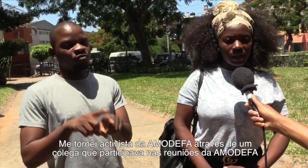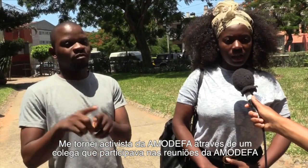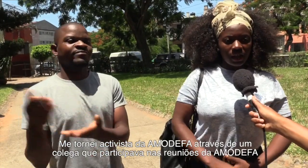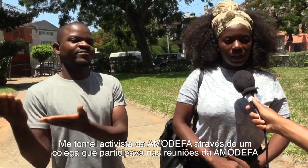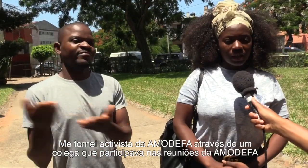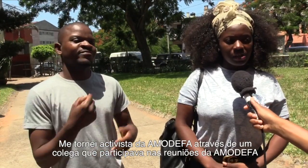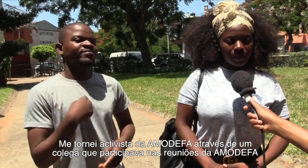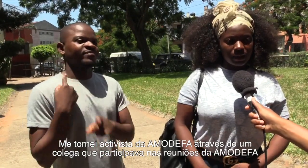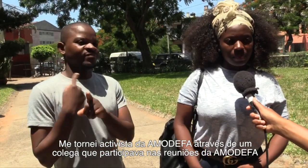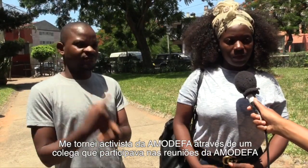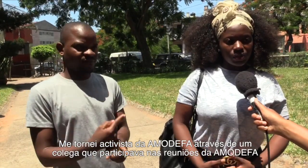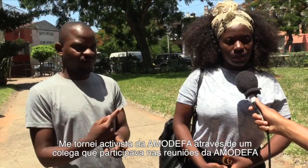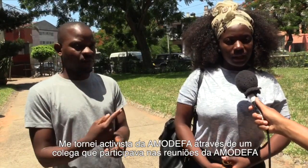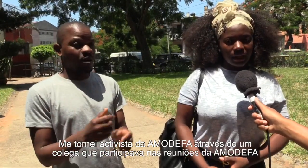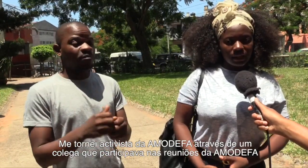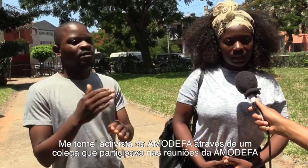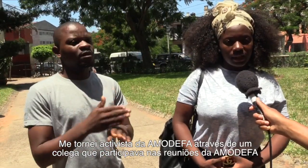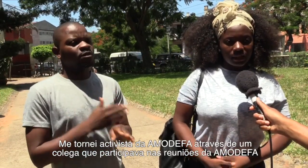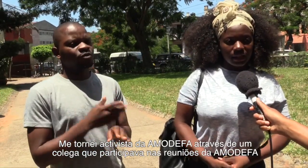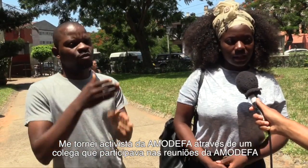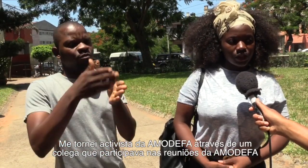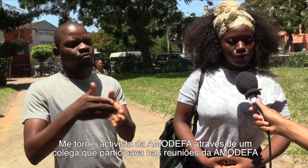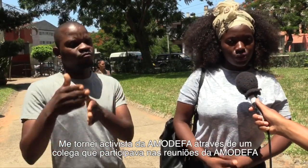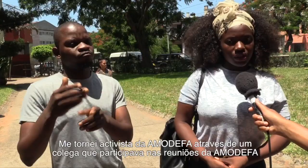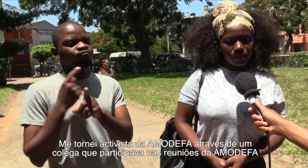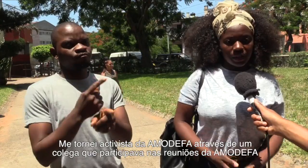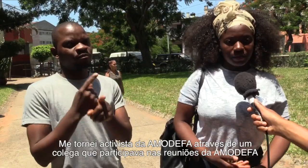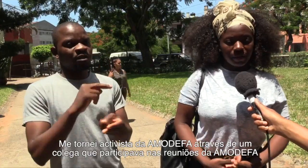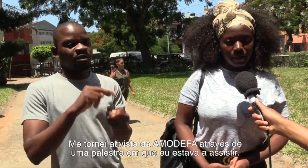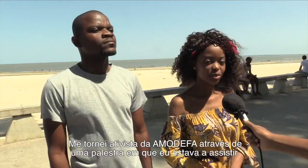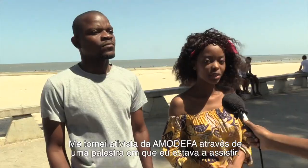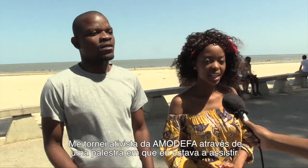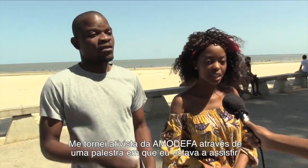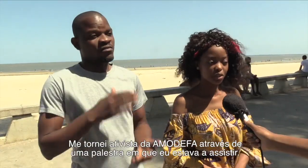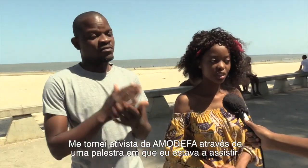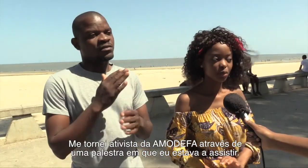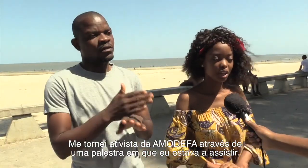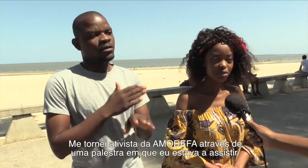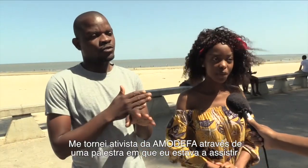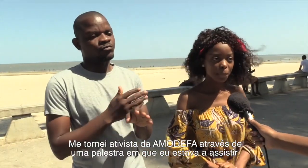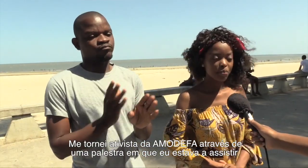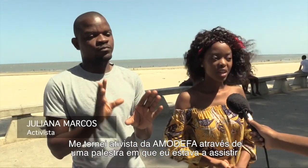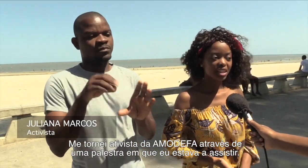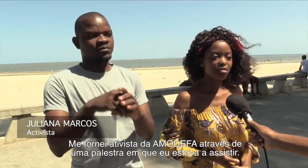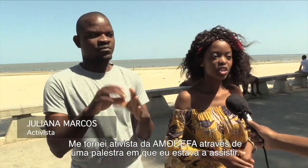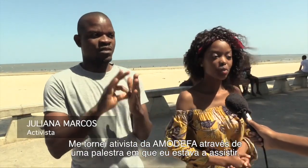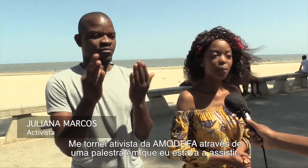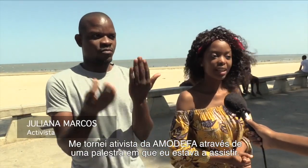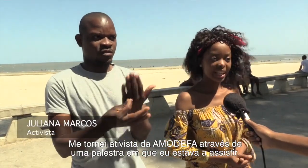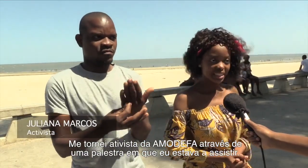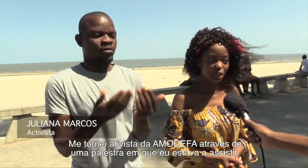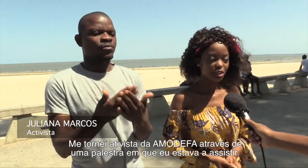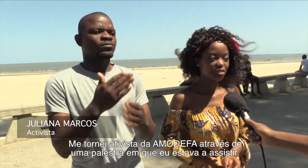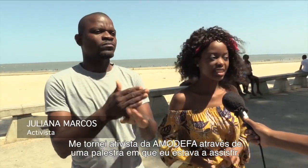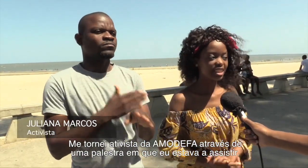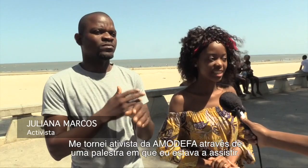que participavam nas reuniões da MoDefa. Me tornei ativista da MoDefa através de uma